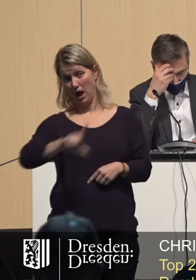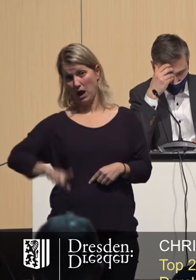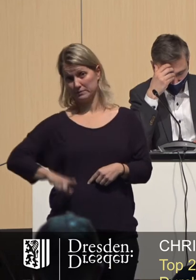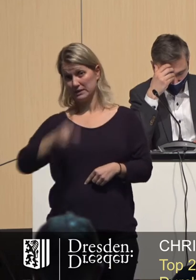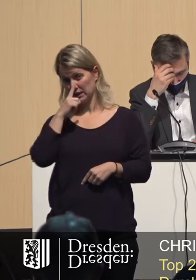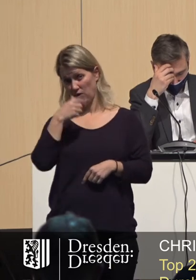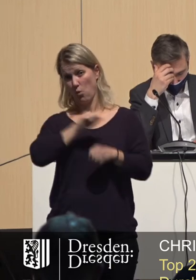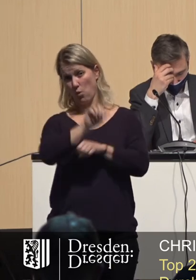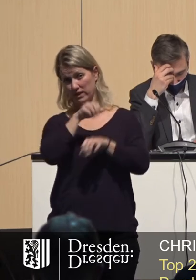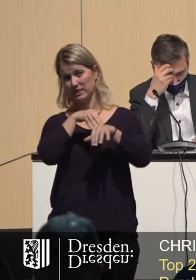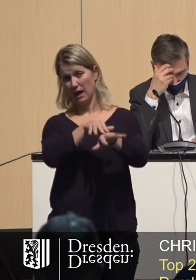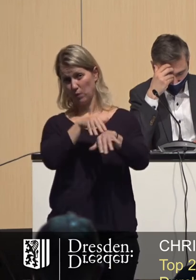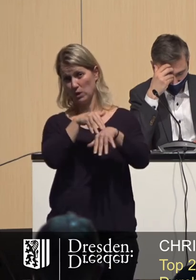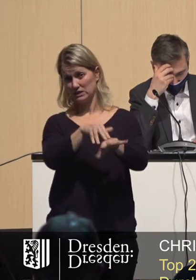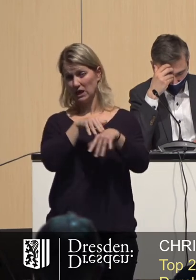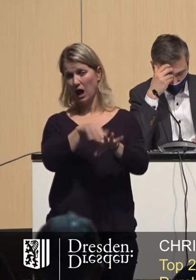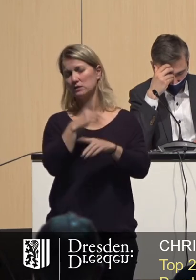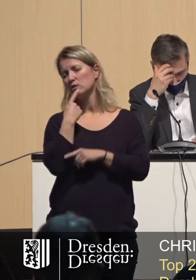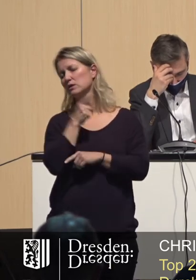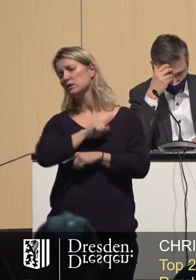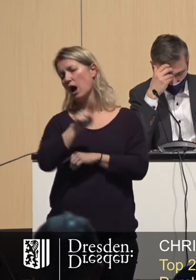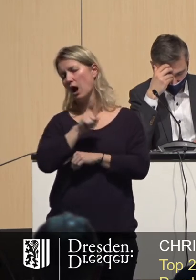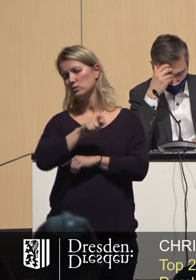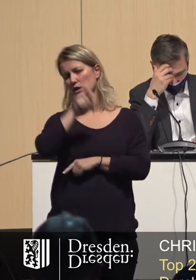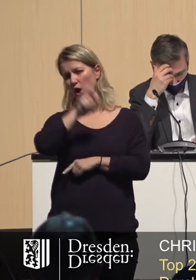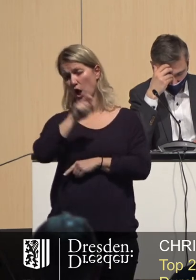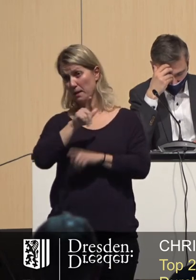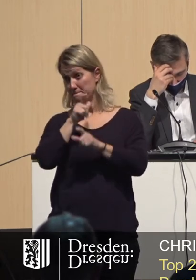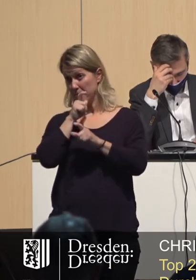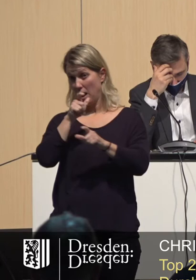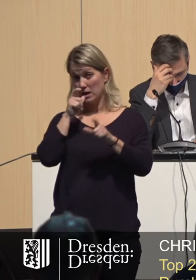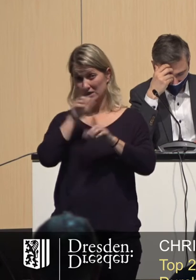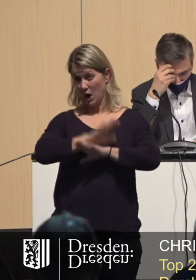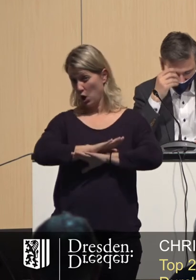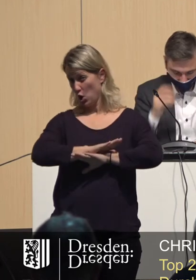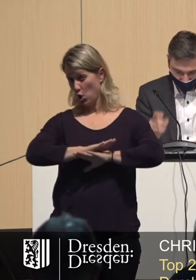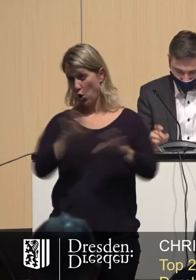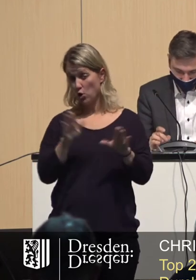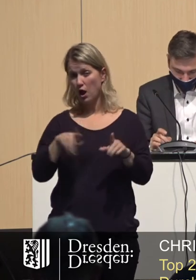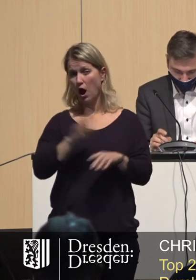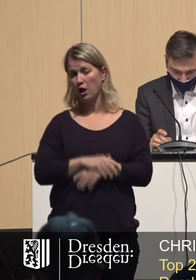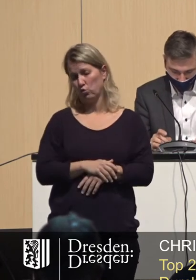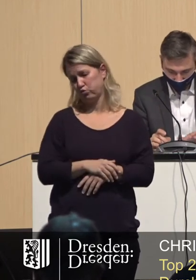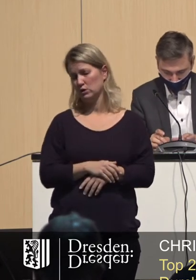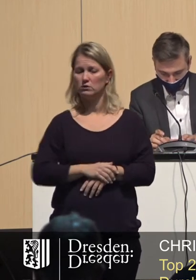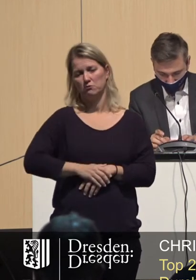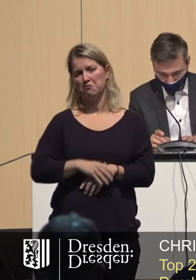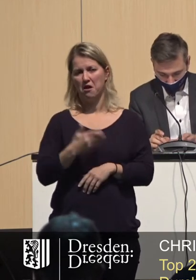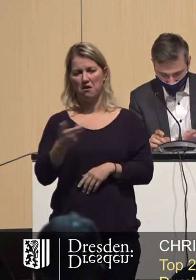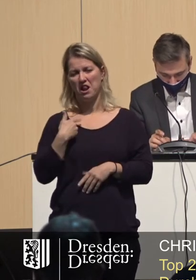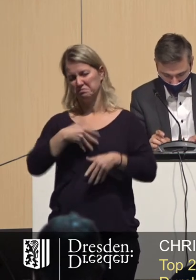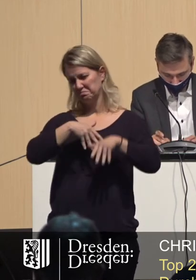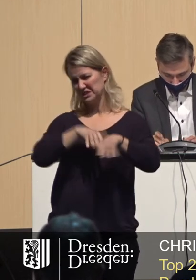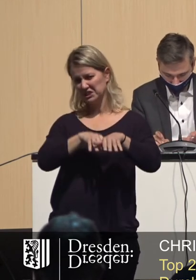Leipzig, wo wirklich Tausende von Leute dicht gedrängt ohne Maske darauf gepfiffen haben, ob sie dafür